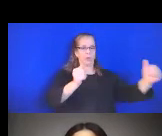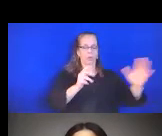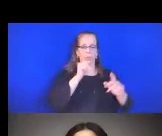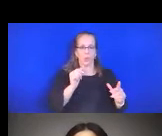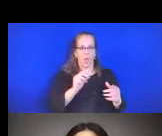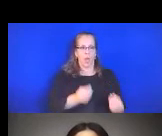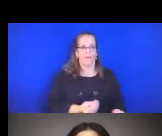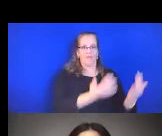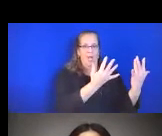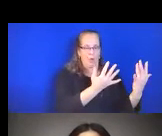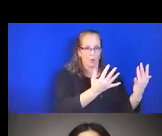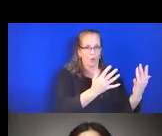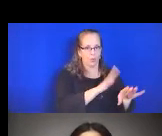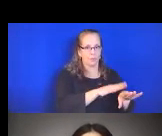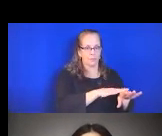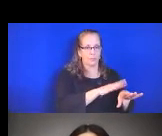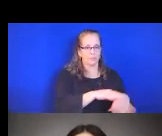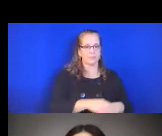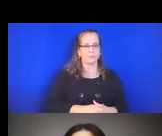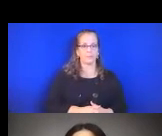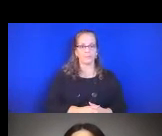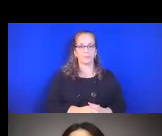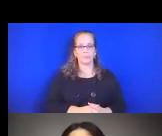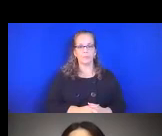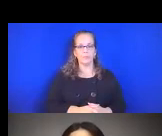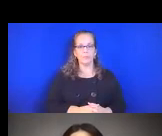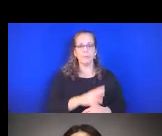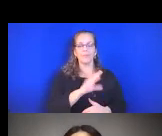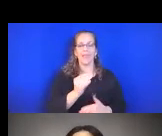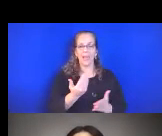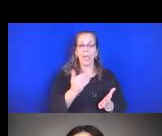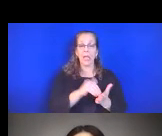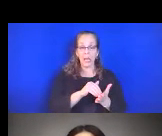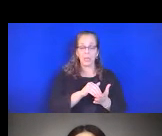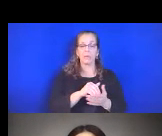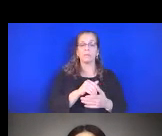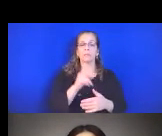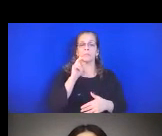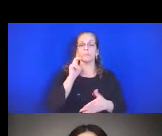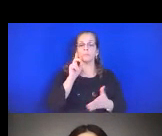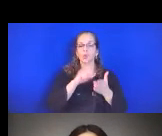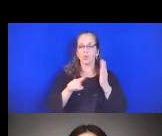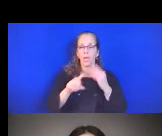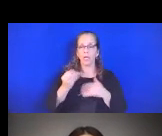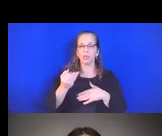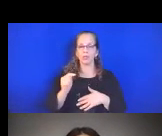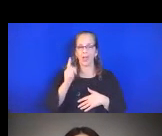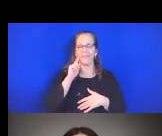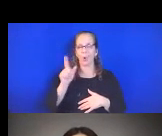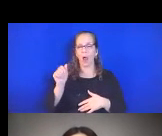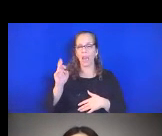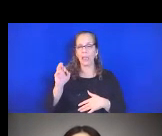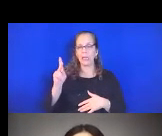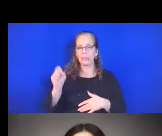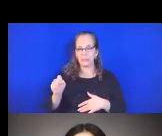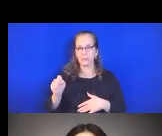这个机器在靠近墙边的时候使用，当你离开这个房间或